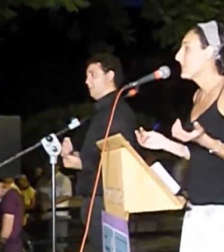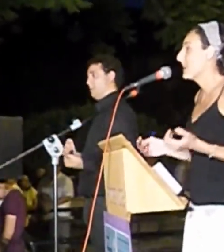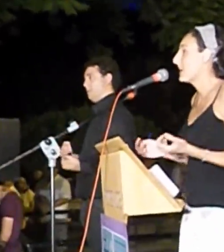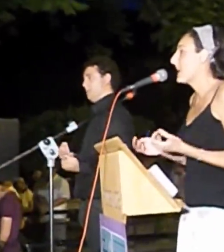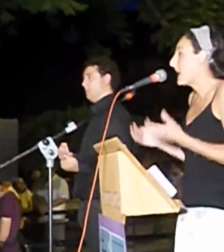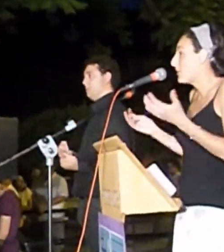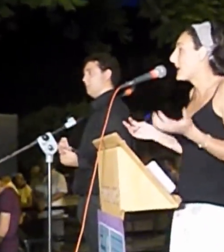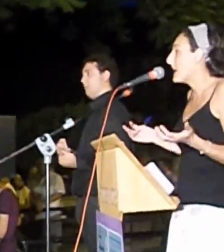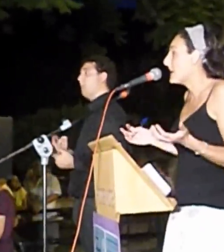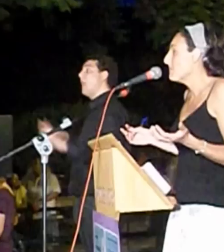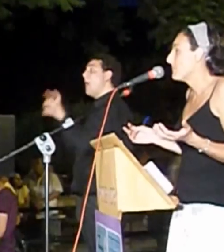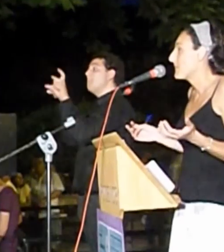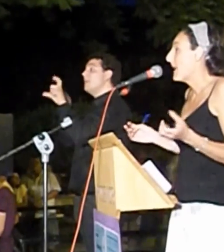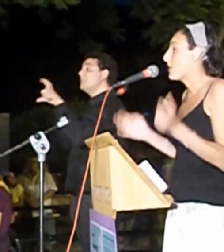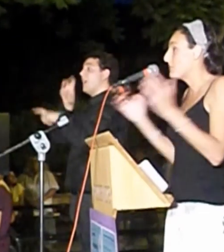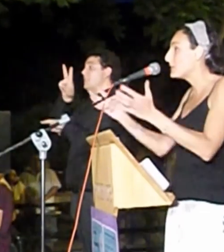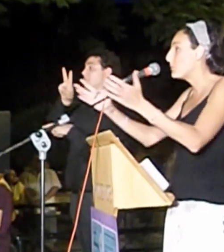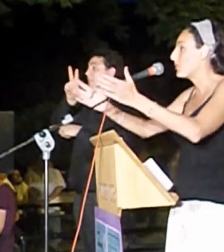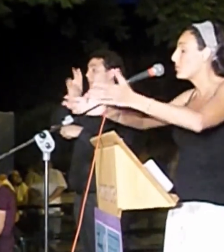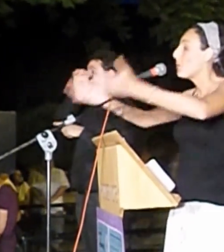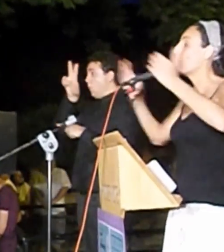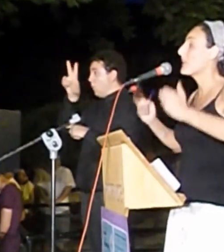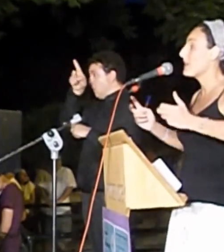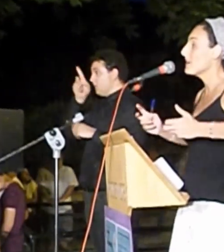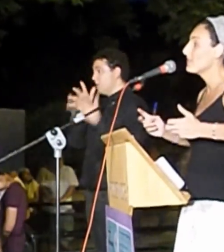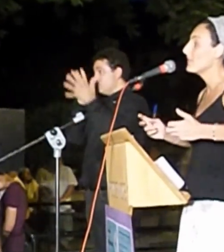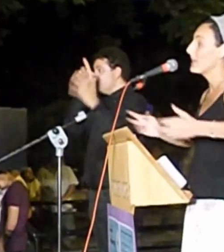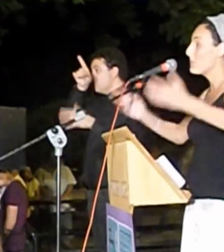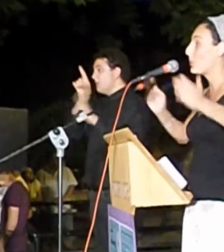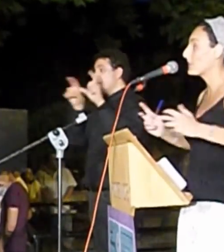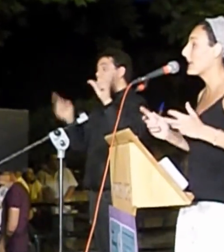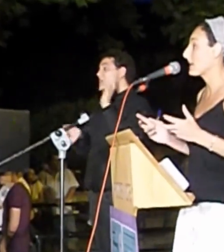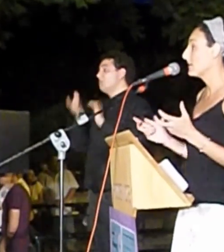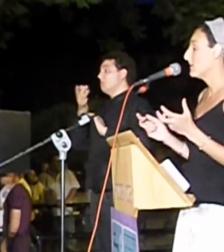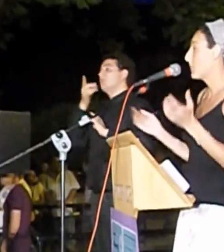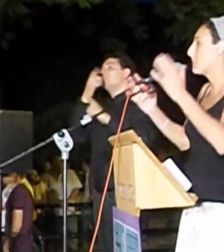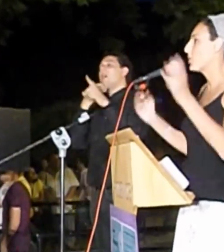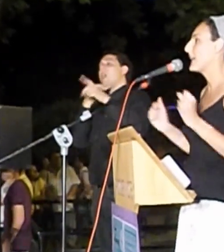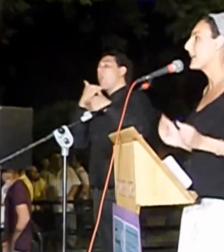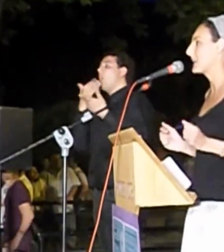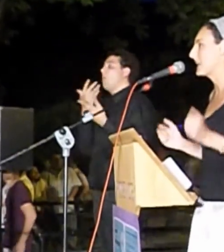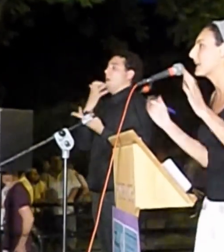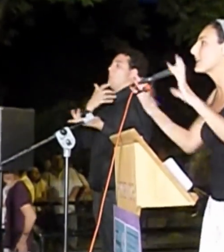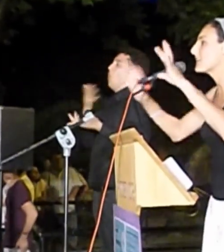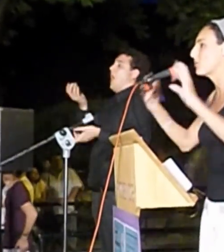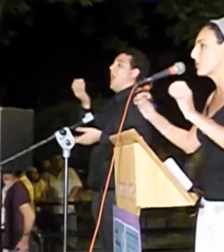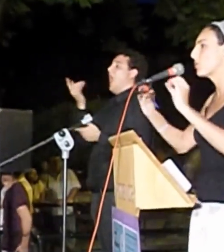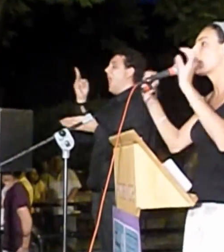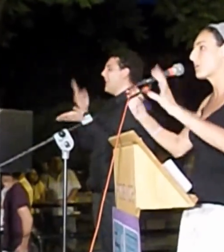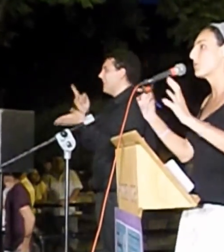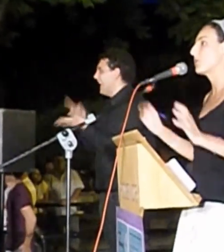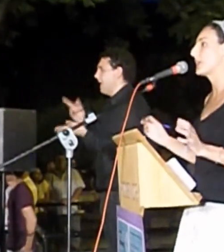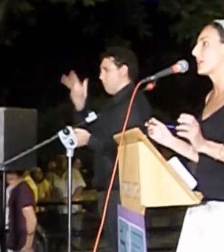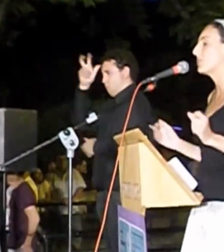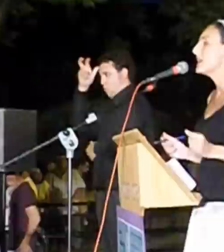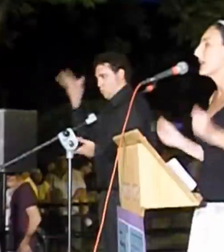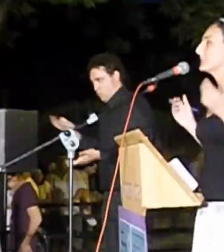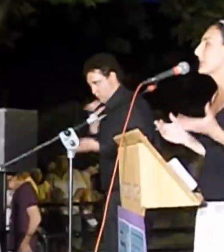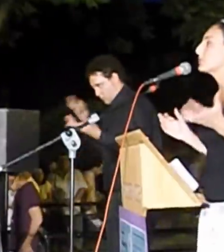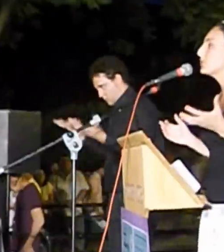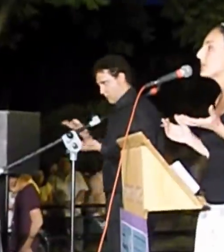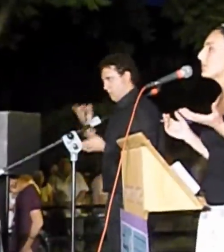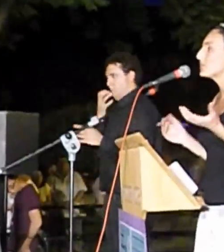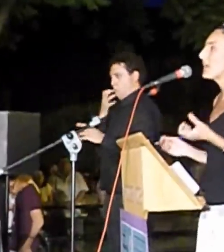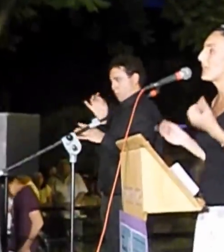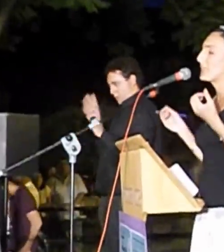eh haga lo que haga ahora mismo no puede importar por ejemplo la carne la carne de pollo pongo un ejemplo muy claro